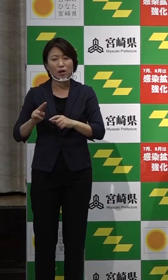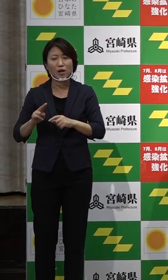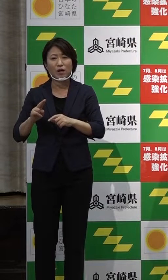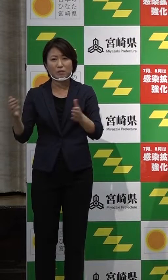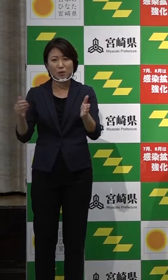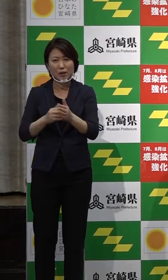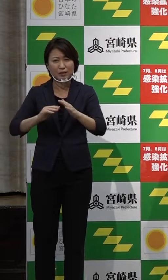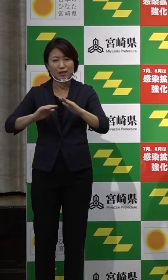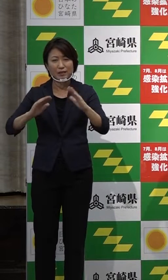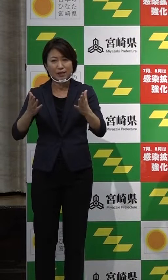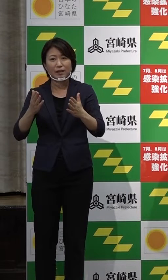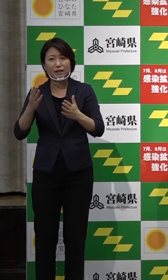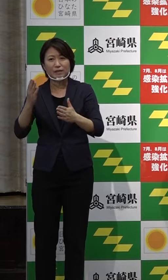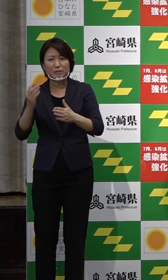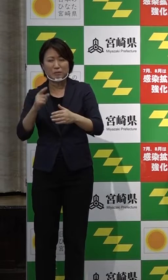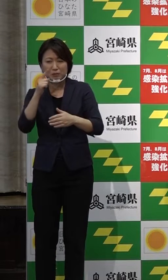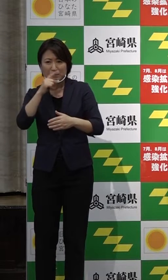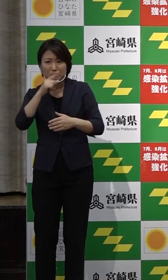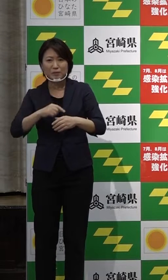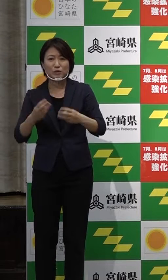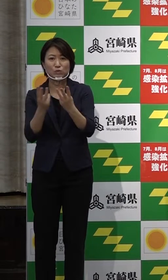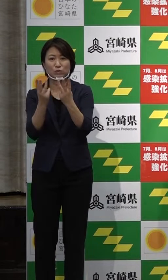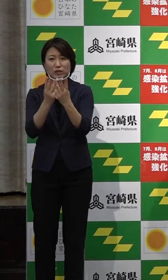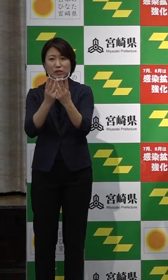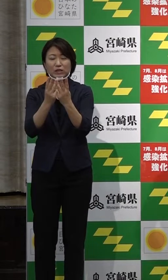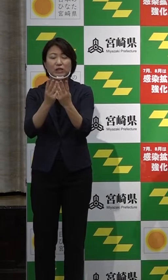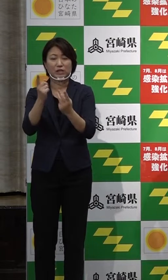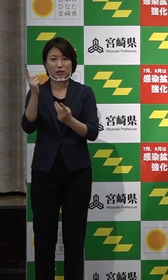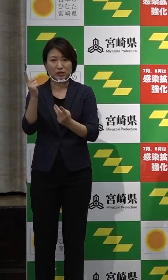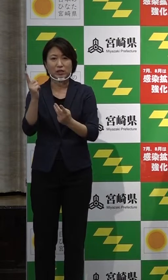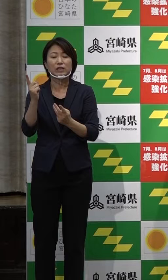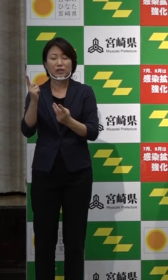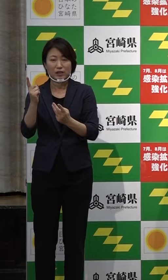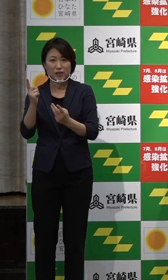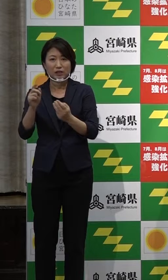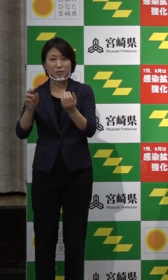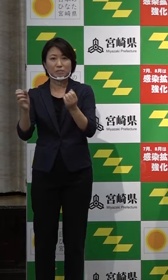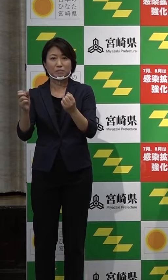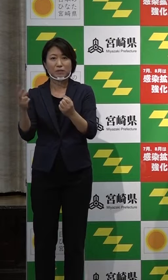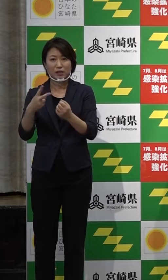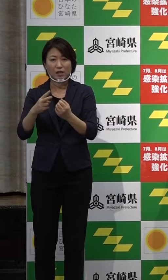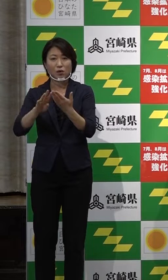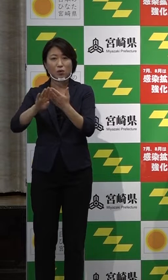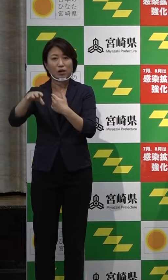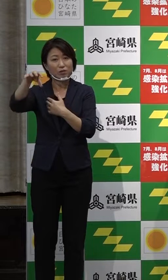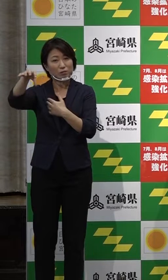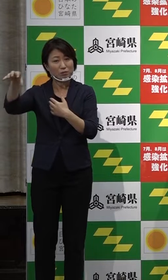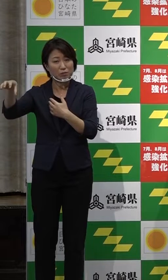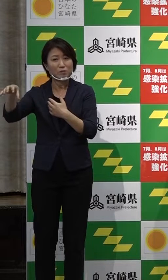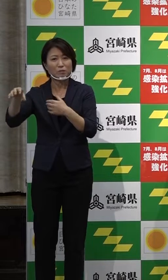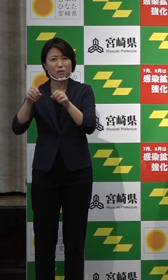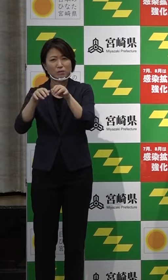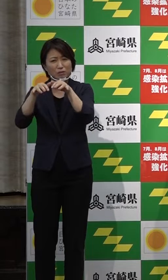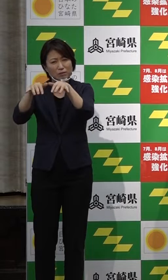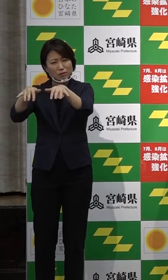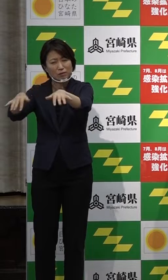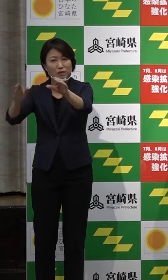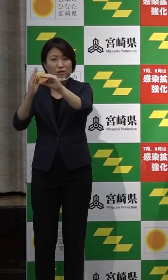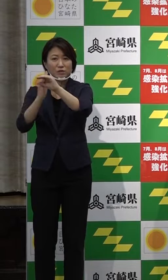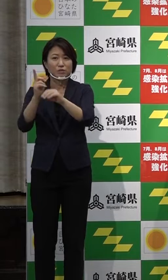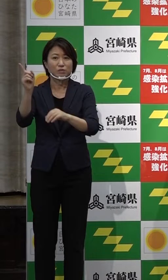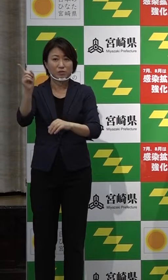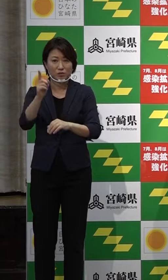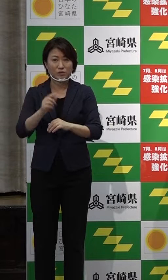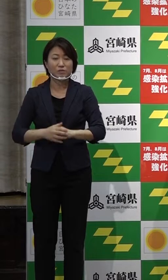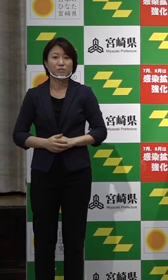しい数字でありまして、それ以外の都市部においてもこの拡大が続いている状況